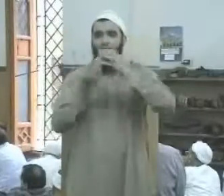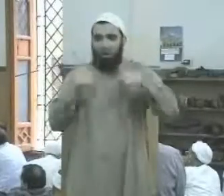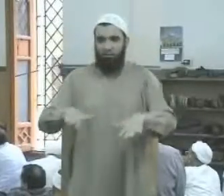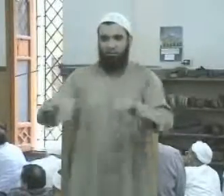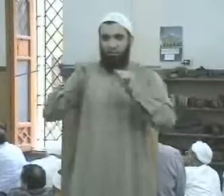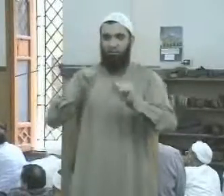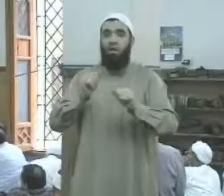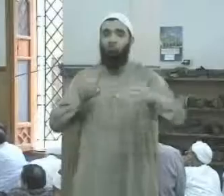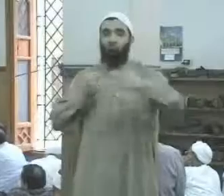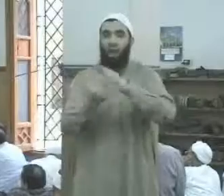البيت.